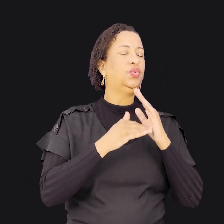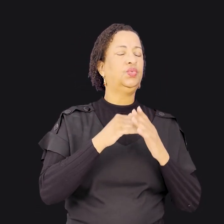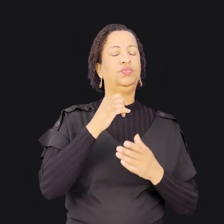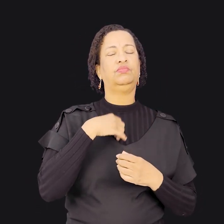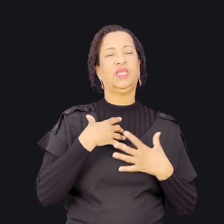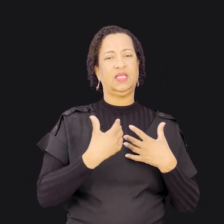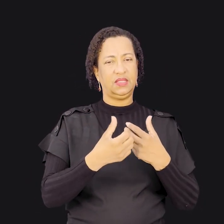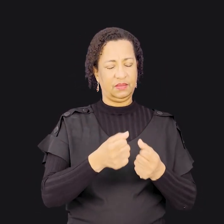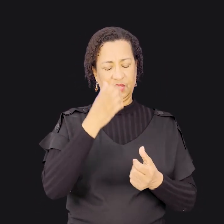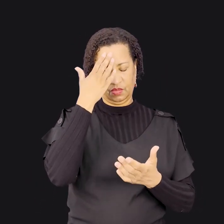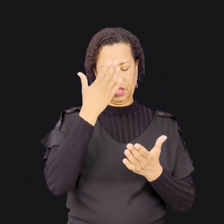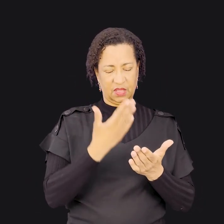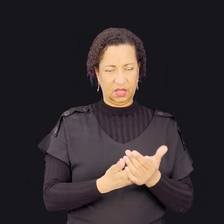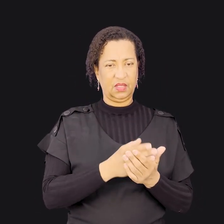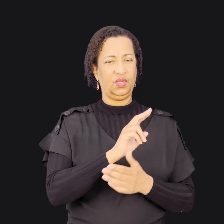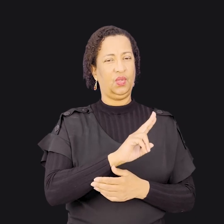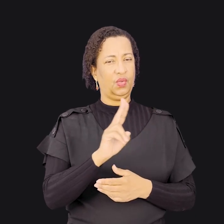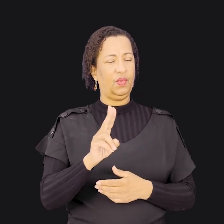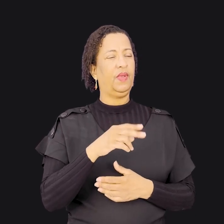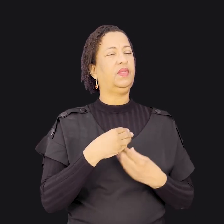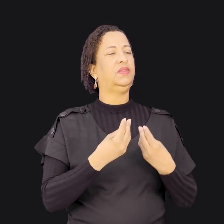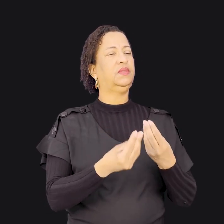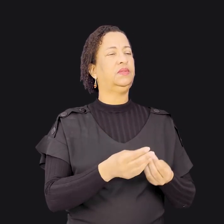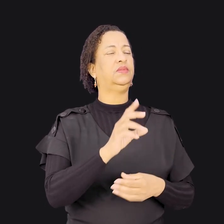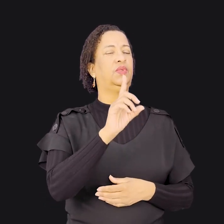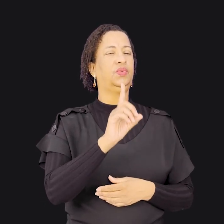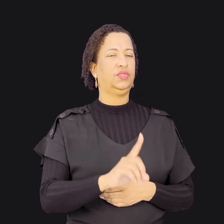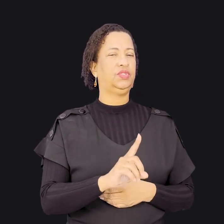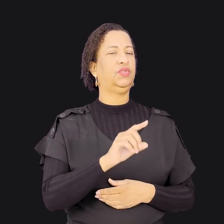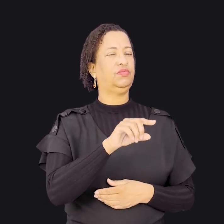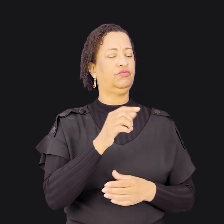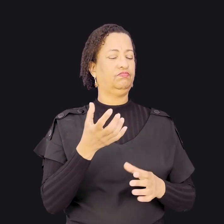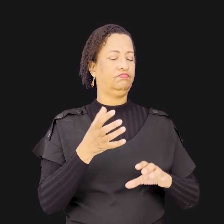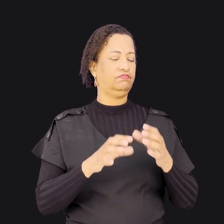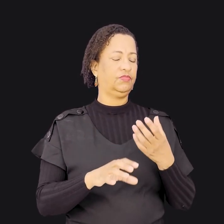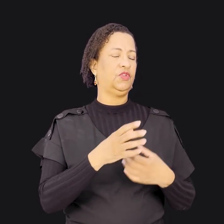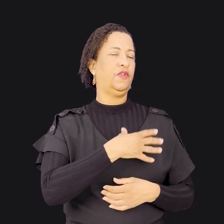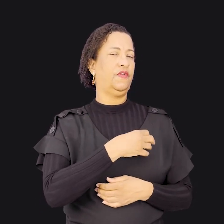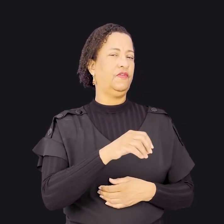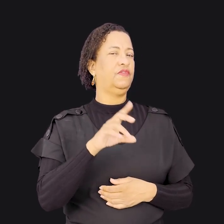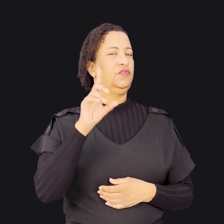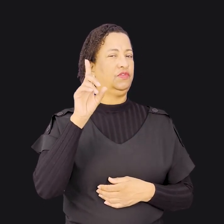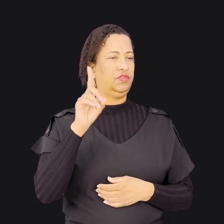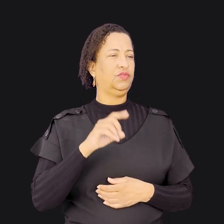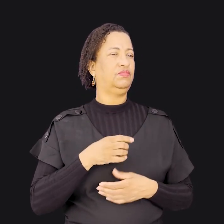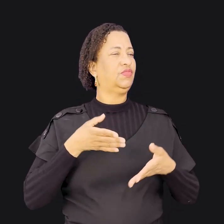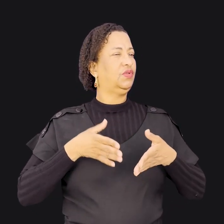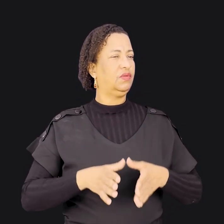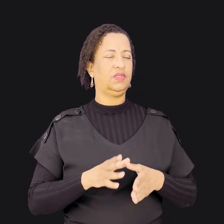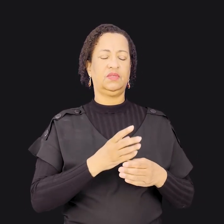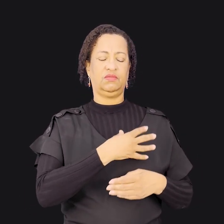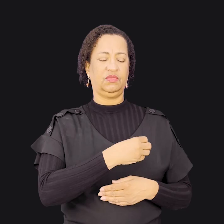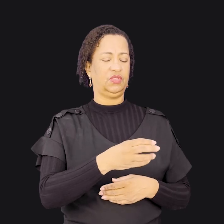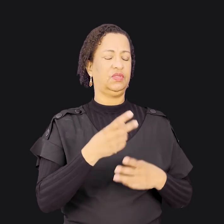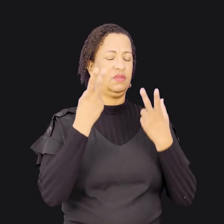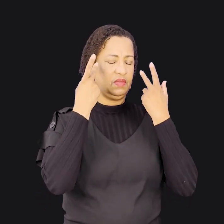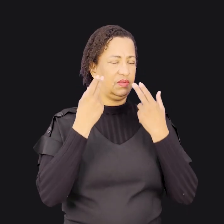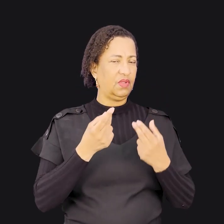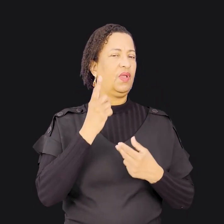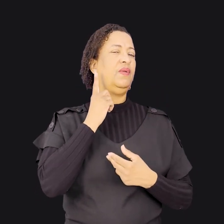que creram em seu nome, deu-lhes o direito de se tornarem filhos de Deus, os quais não nasceram por descendência natural, nem pela vontade da